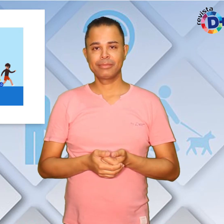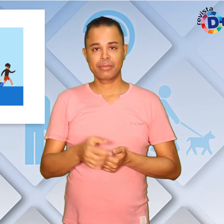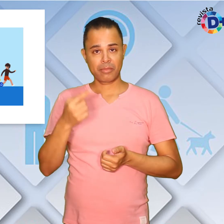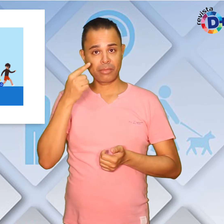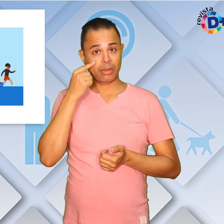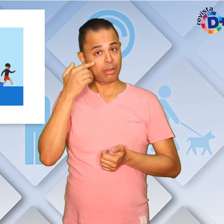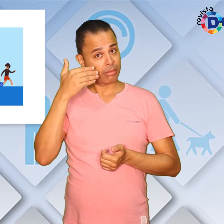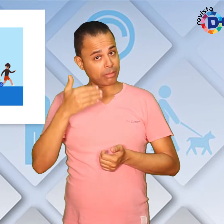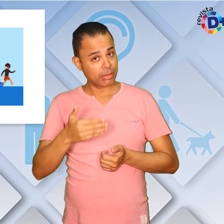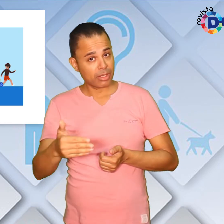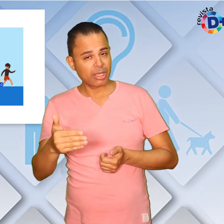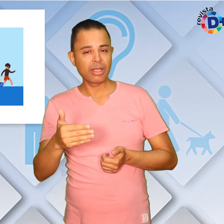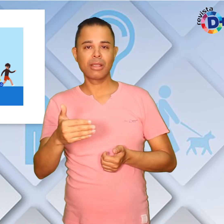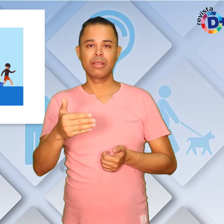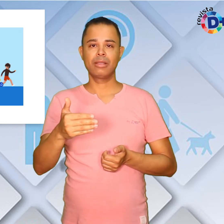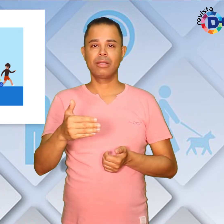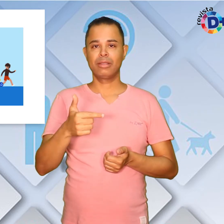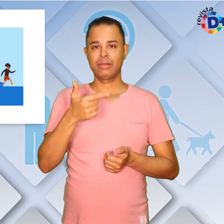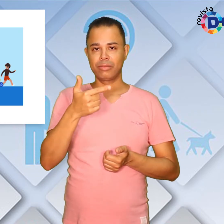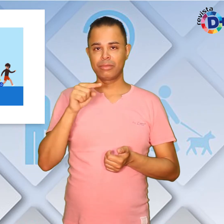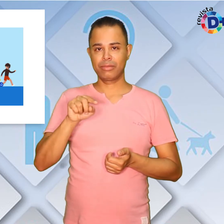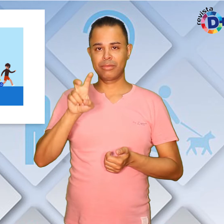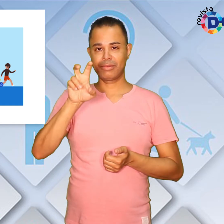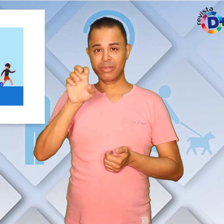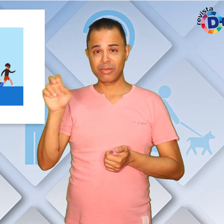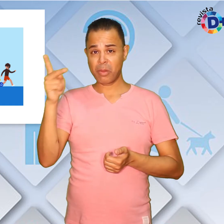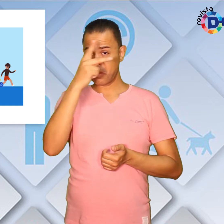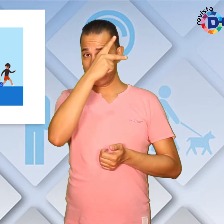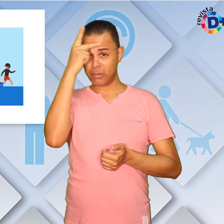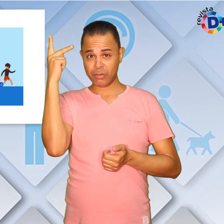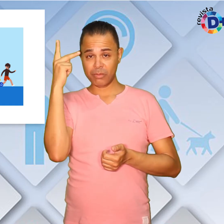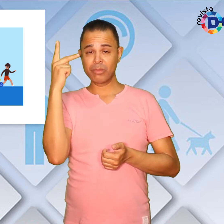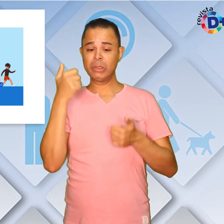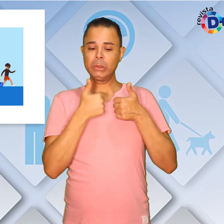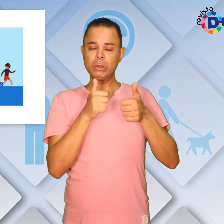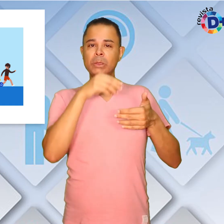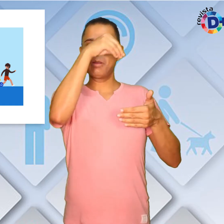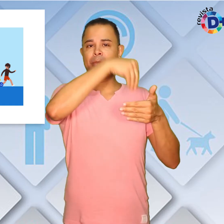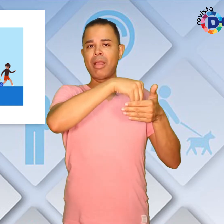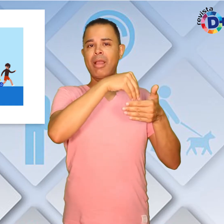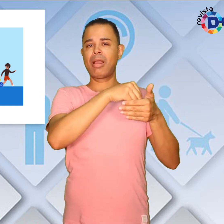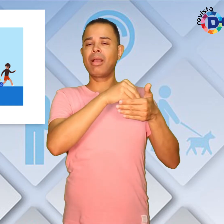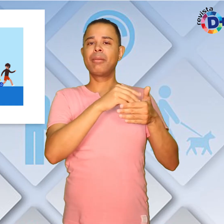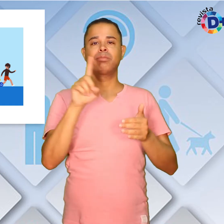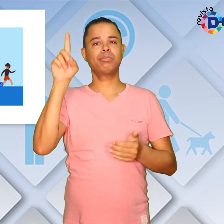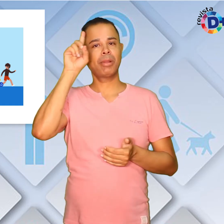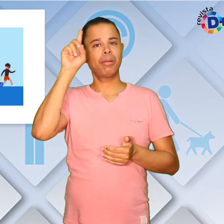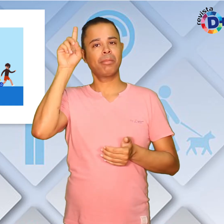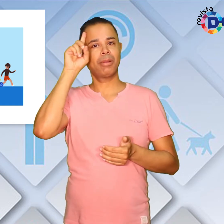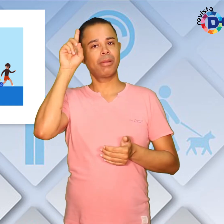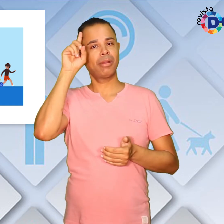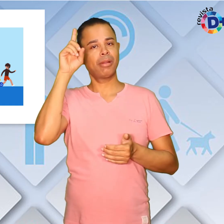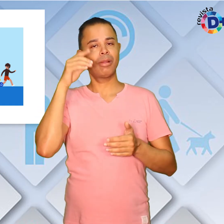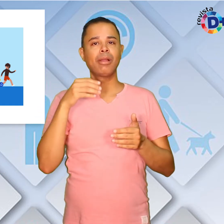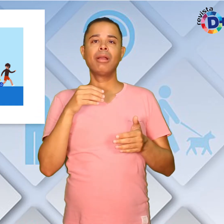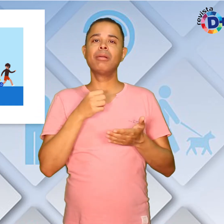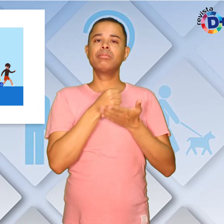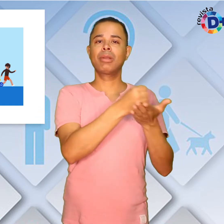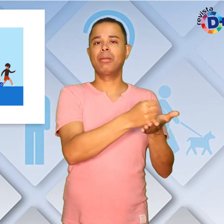é que uma média de 2.500 passageiros sejam transportados por dia útil a